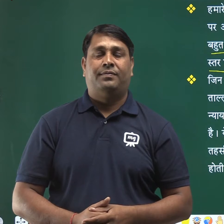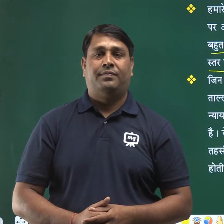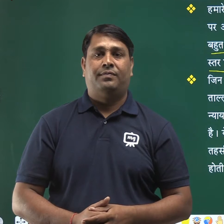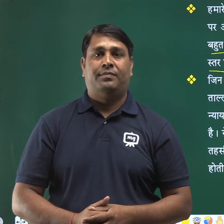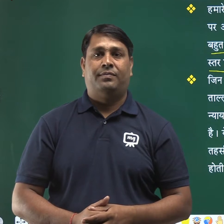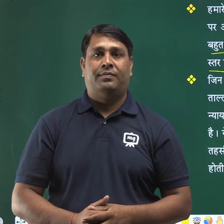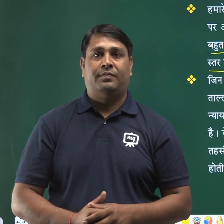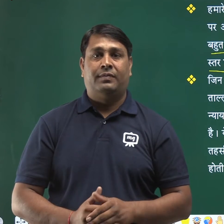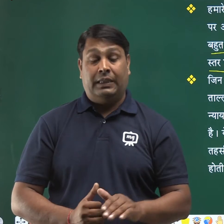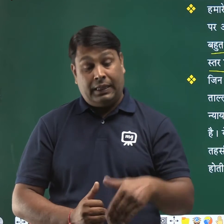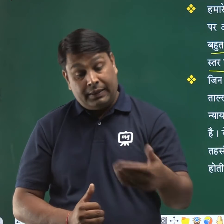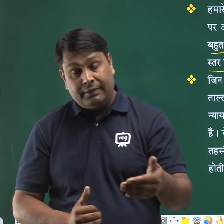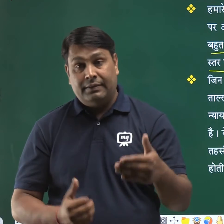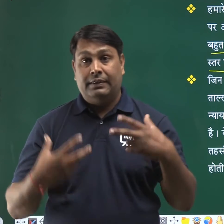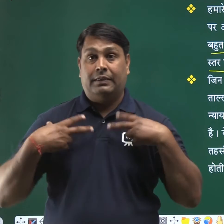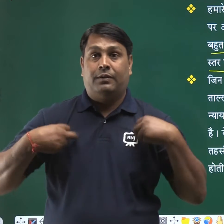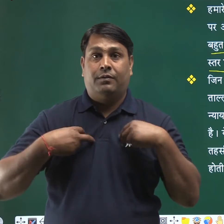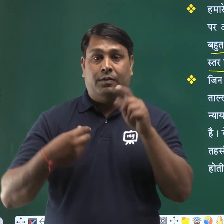जिन अदालतों से